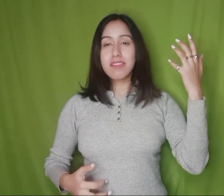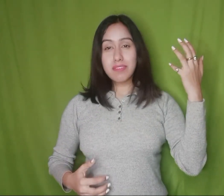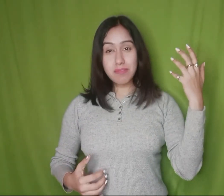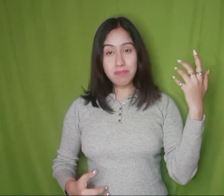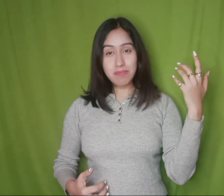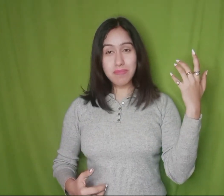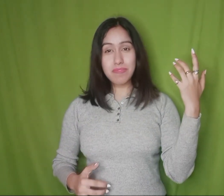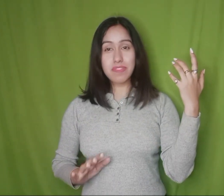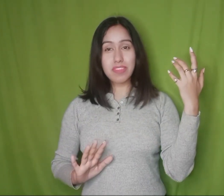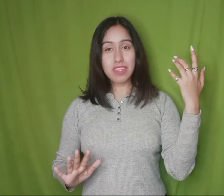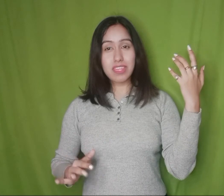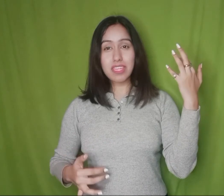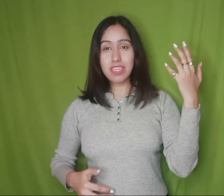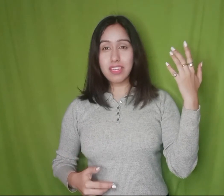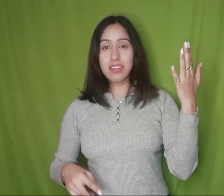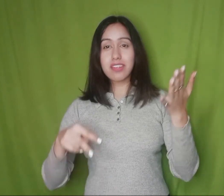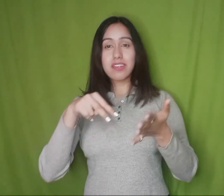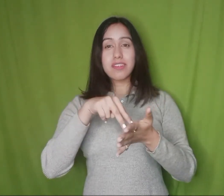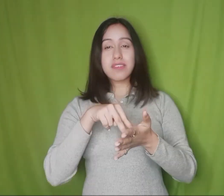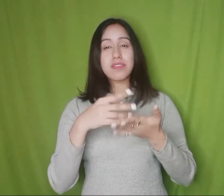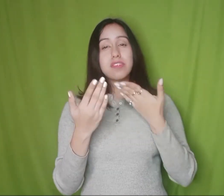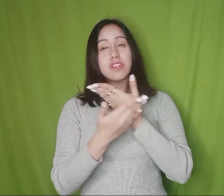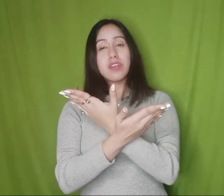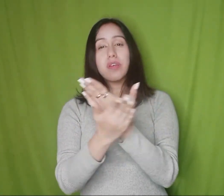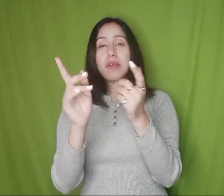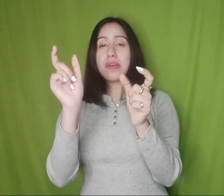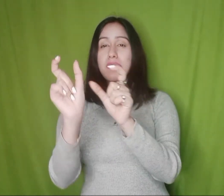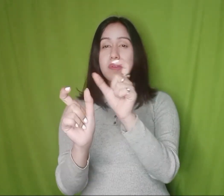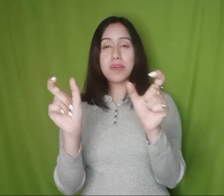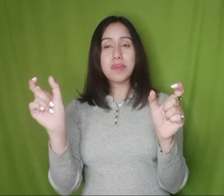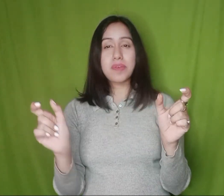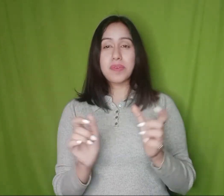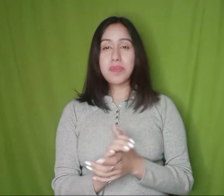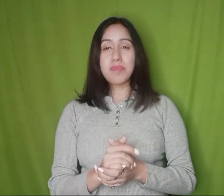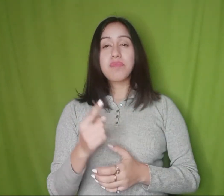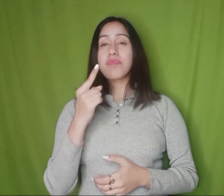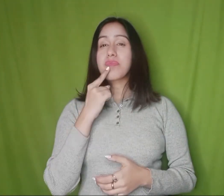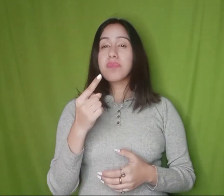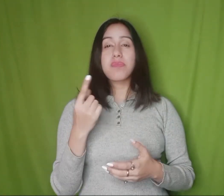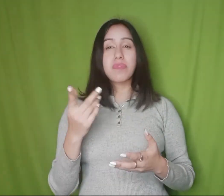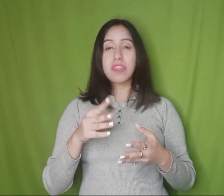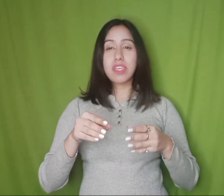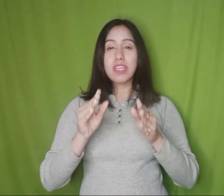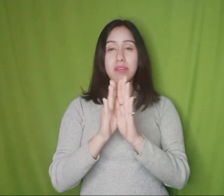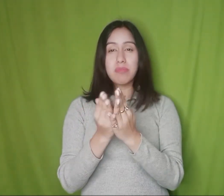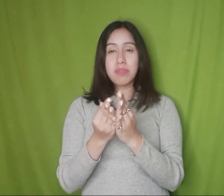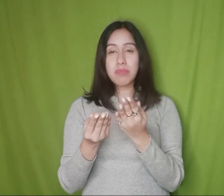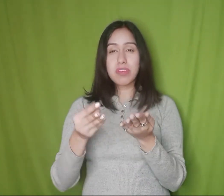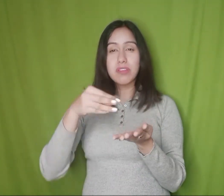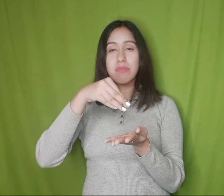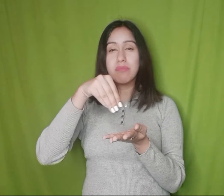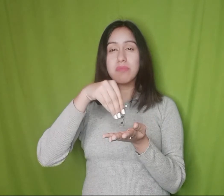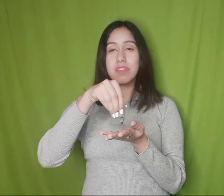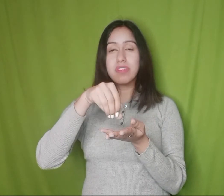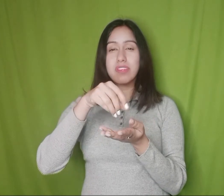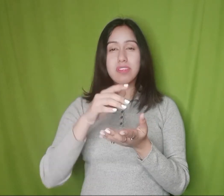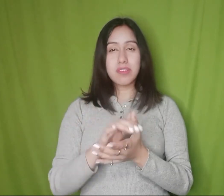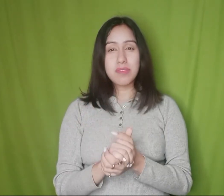था। मीरा अपना एक तारा लिए सभा के बीचों बीच खड़ी थी। सारी प्रजा के सामने मीरा को